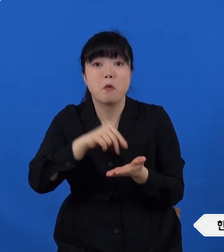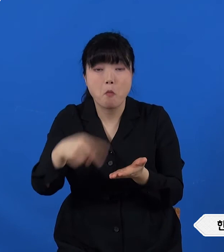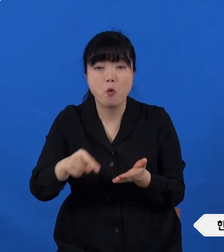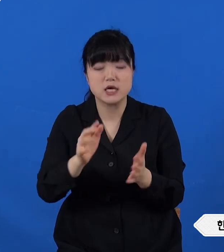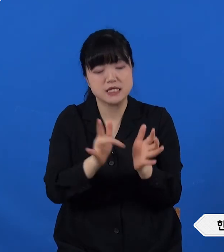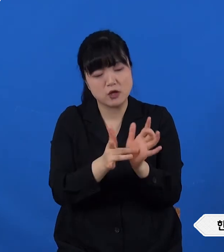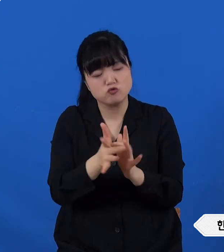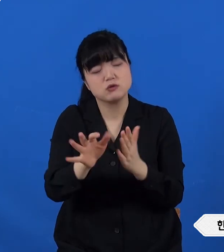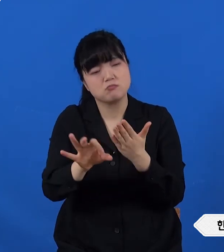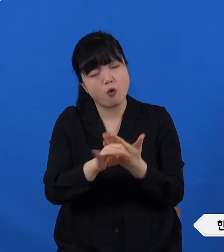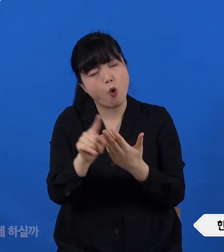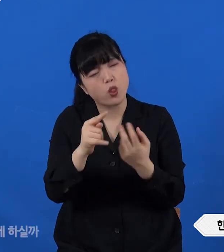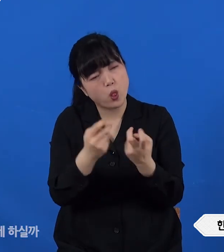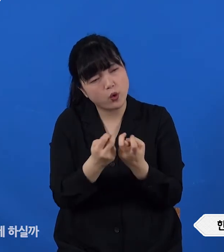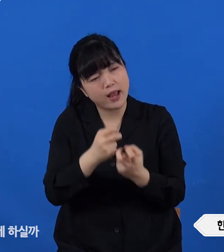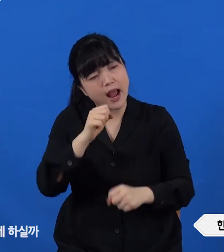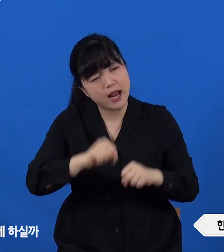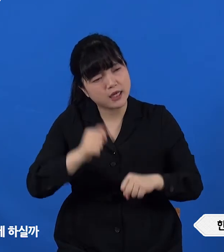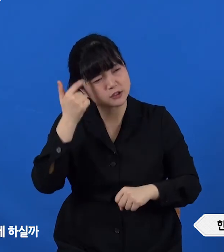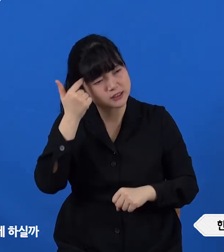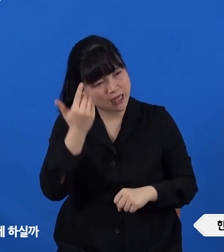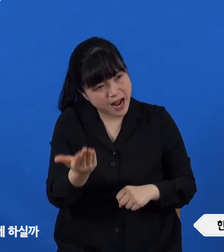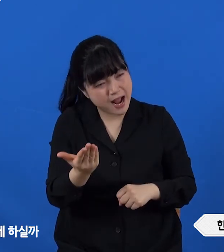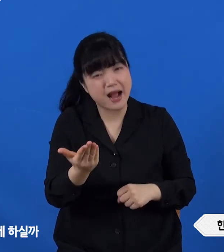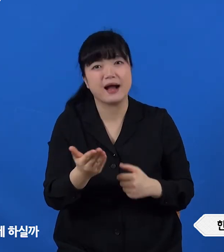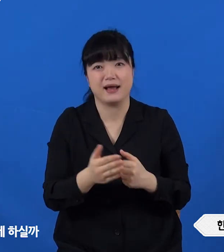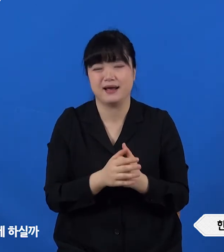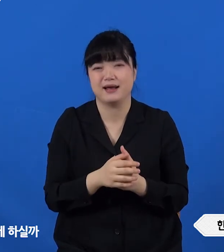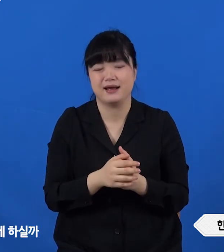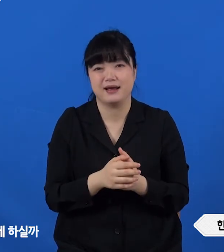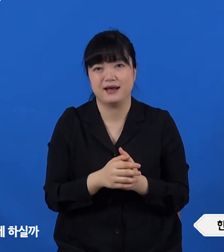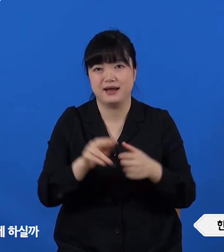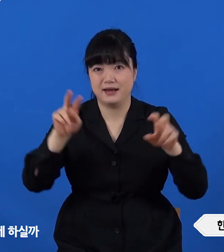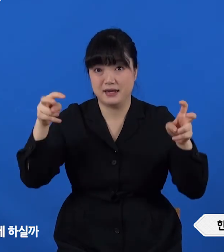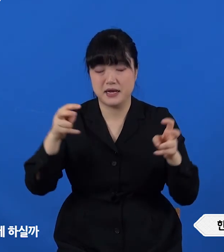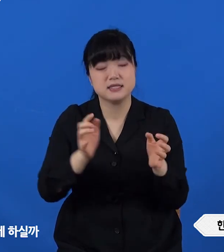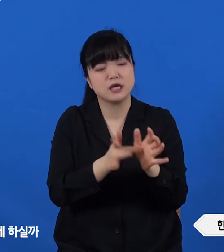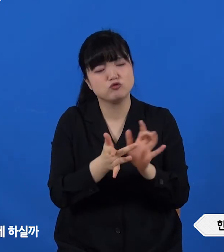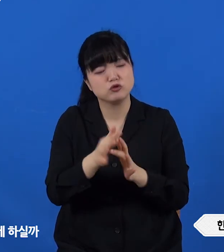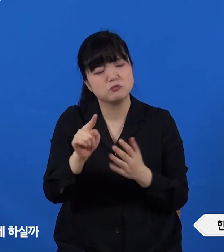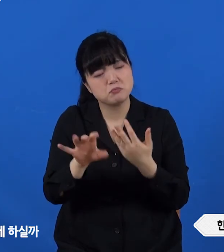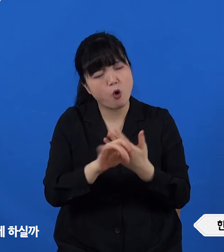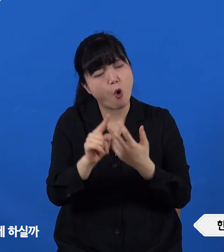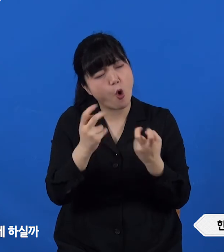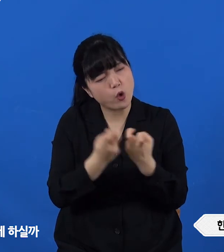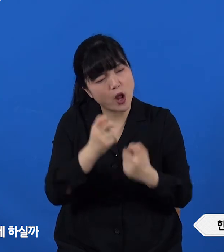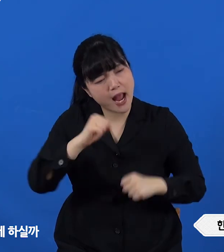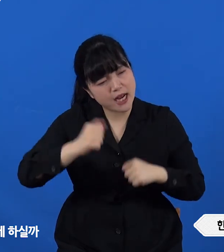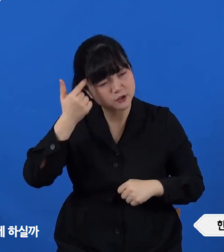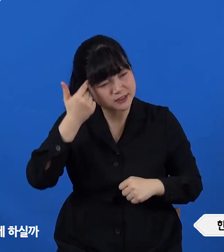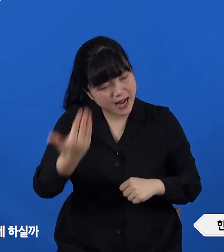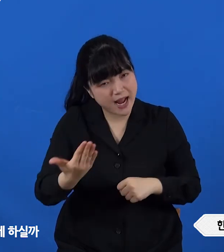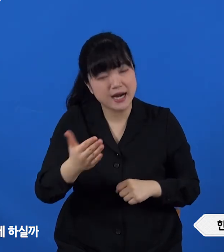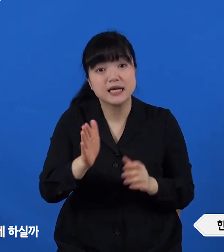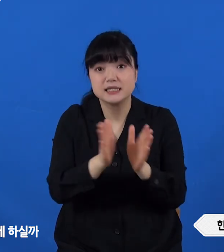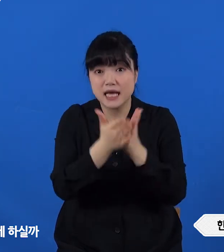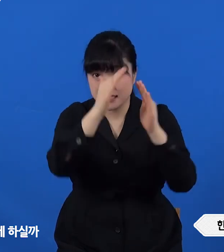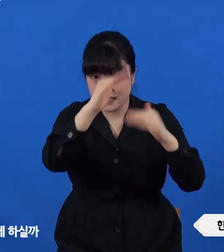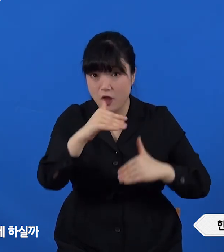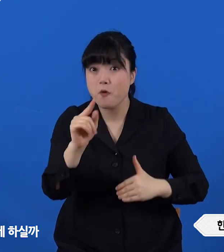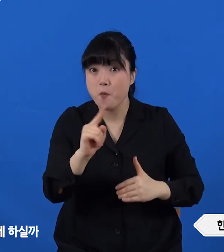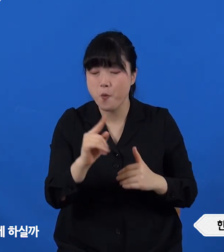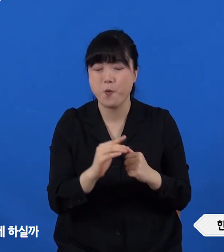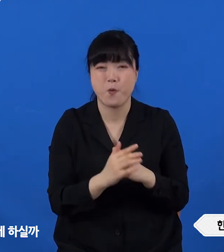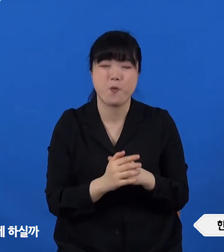예수님이라면 어떻게 하셨을까? 그렇게 번역되어 있습니다. 예수님이라면 어떻게 하셨을까? 그 책에 이런 얘기가